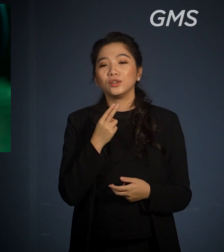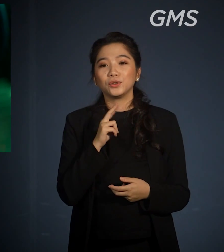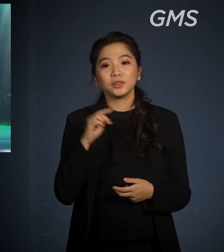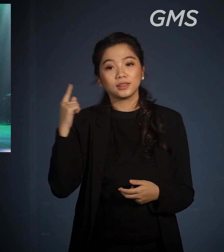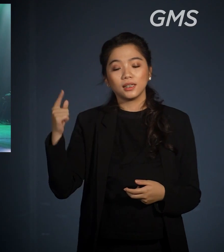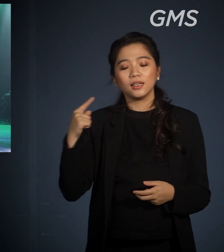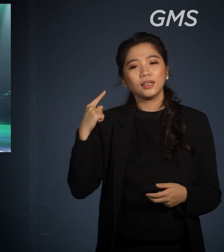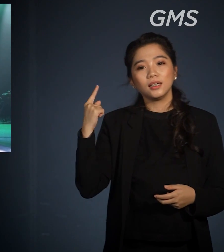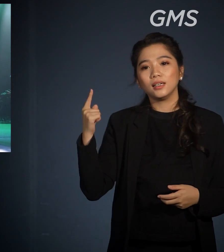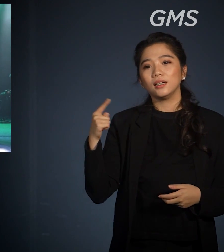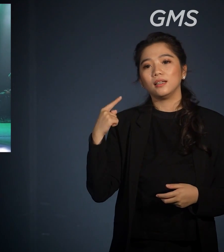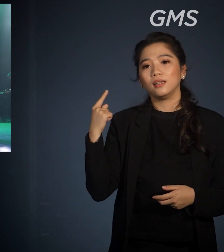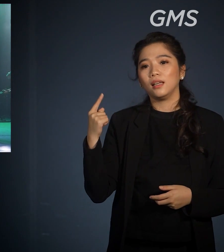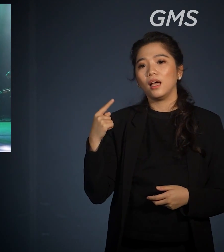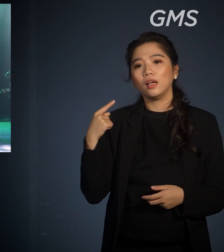rindu